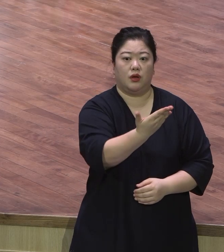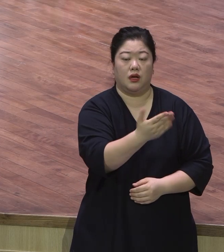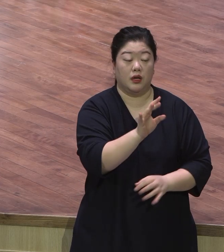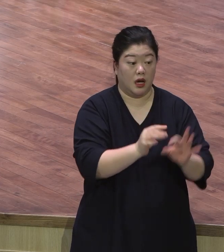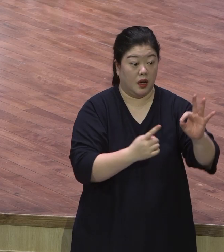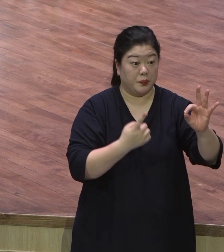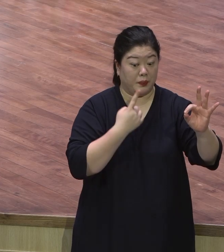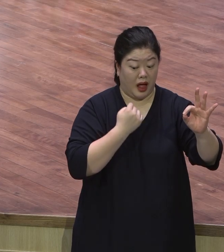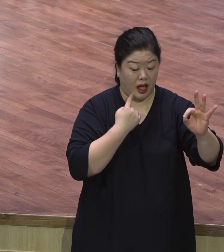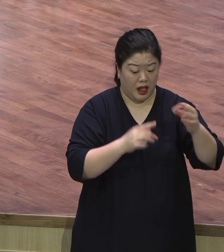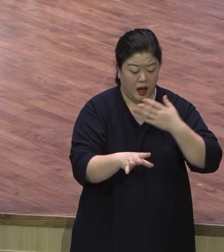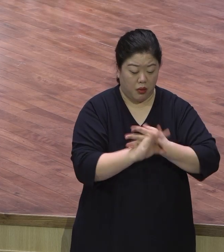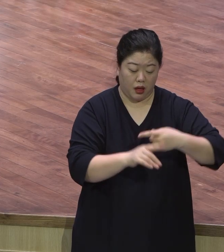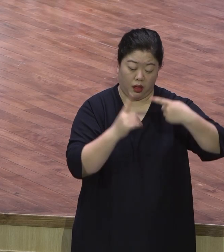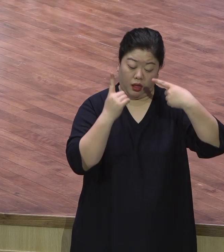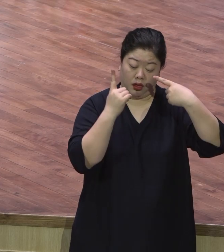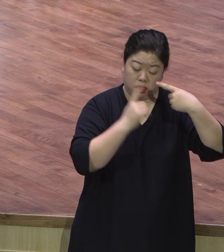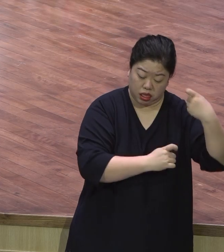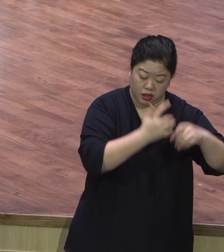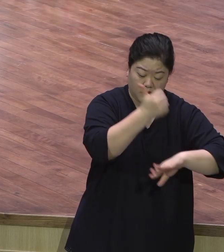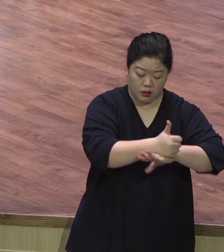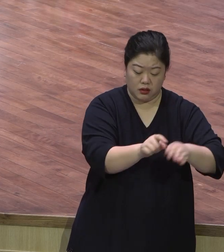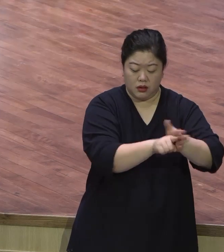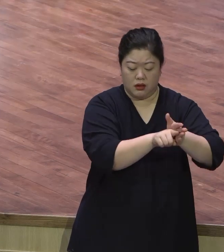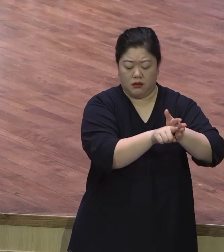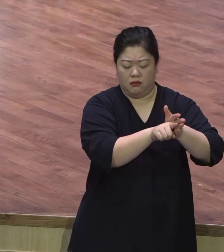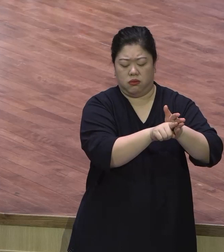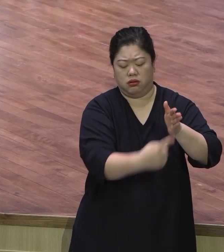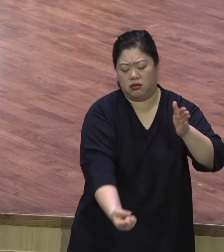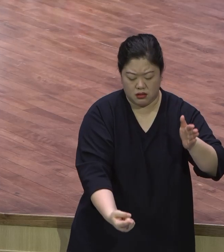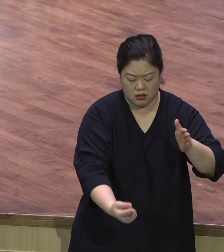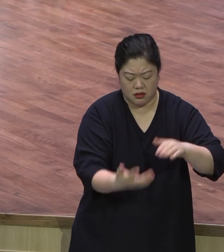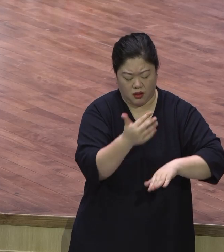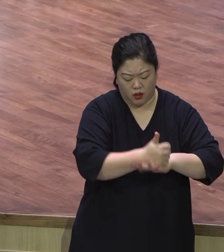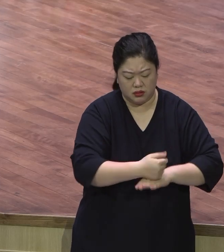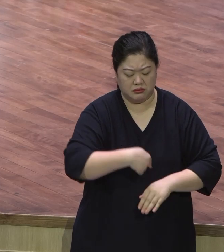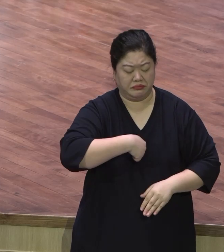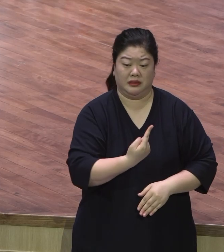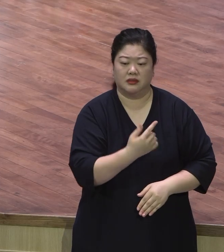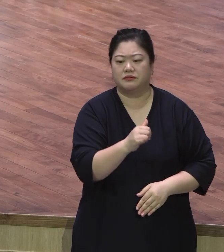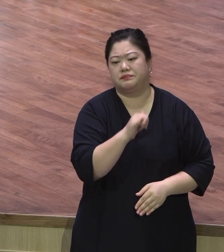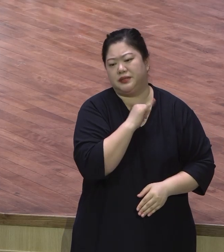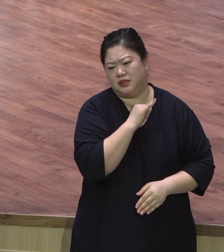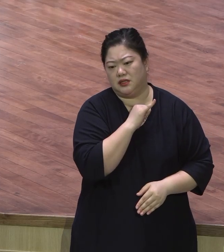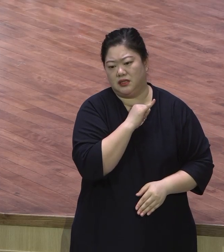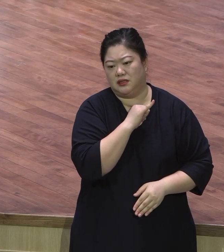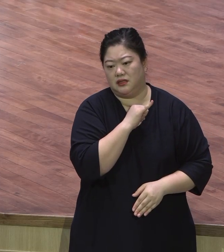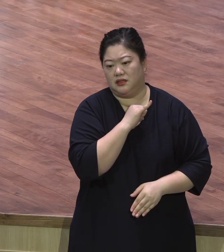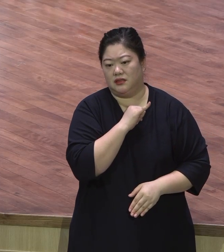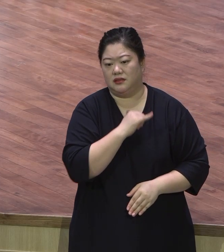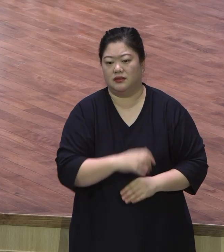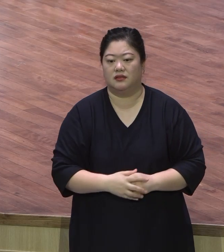미혹을 받아 믿음에서 떠나 많은 근심으로서 자기를 찔러또다